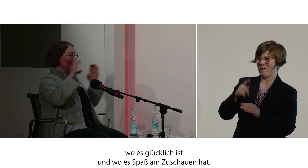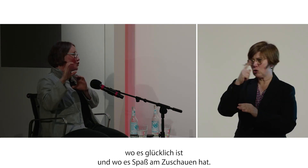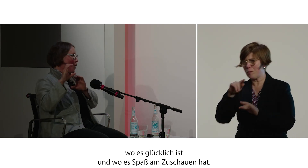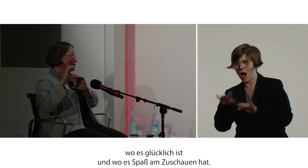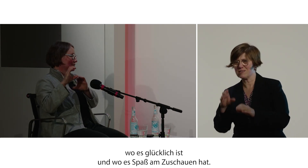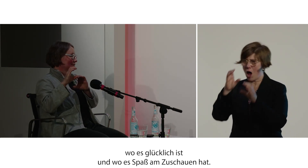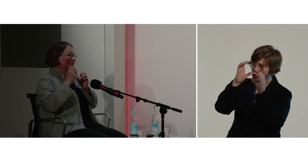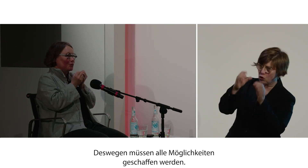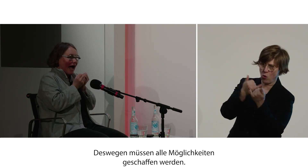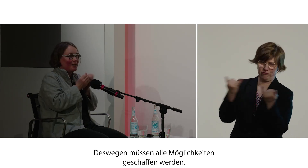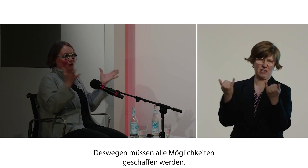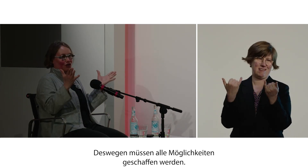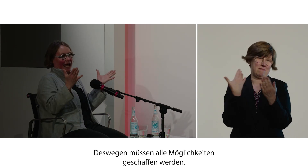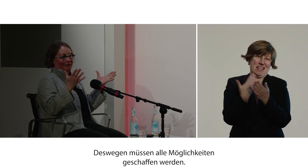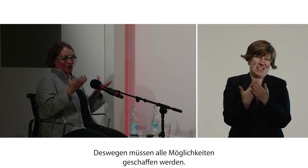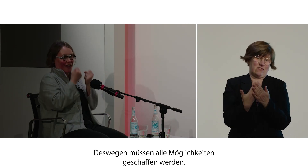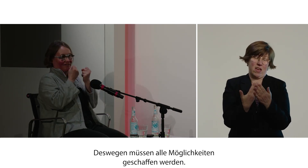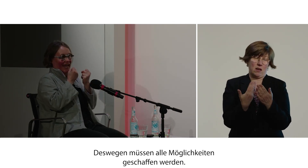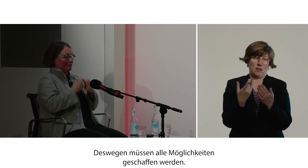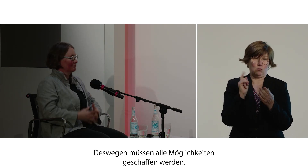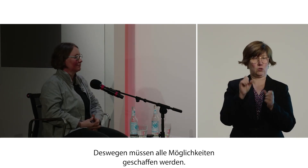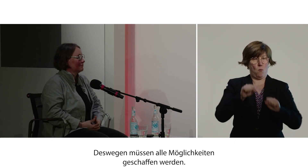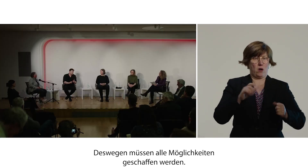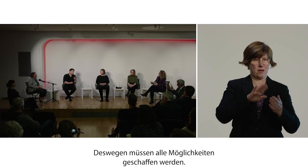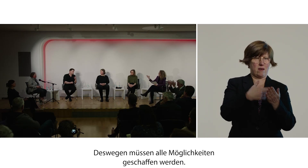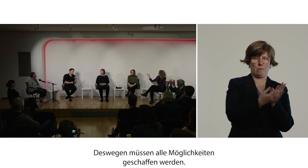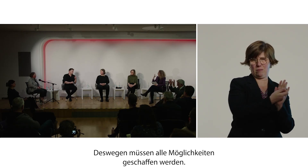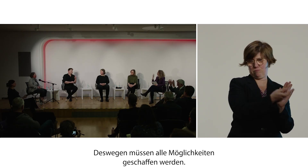Spaß zum Zuschauen. Deswegen müssen alle Möglichkeiten geschaffen werden.